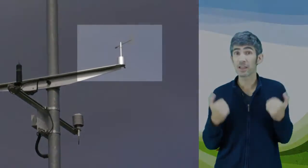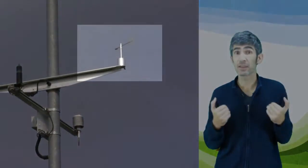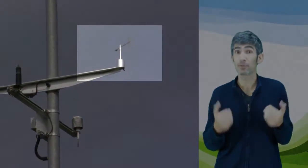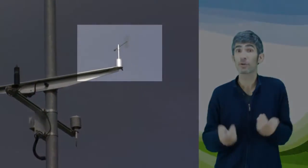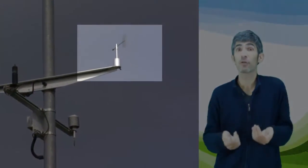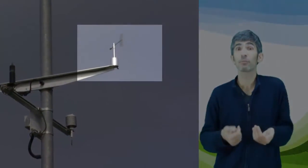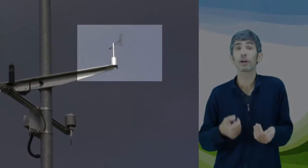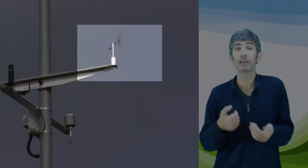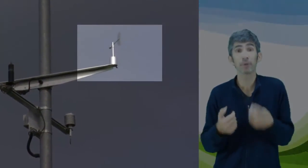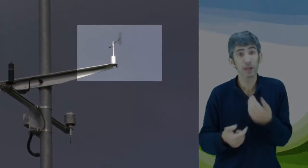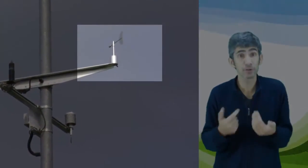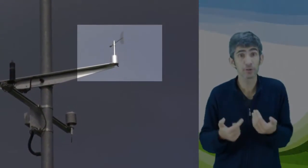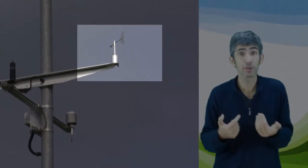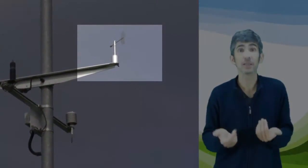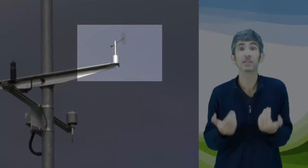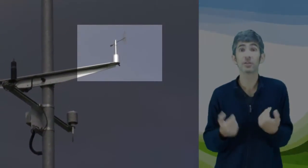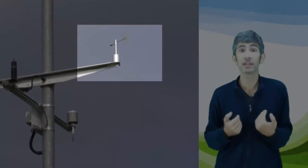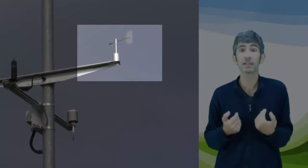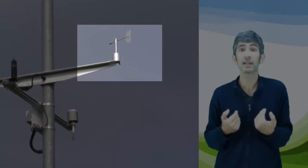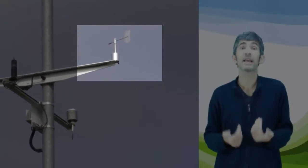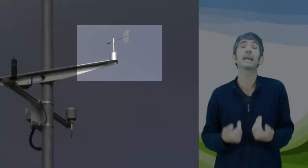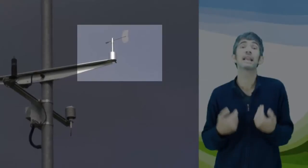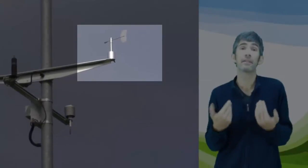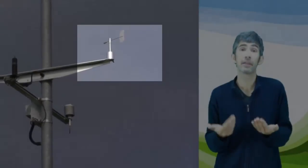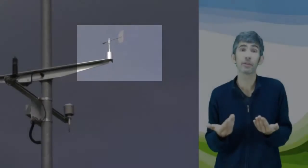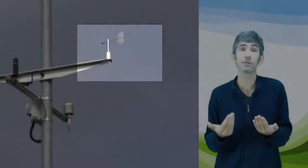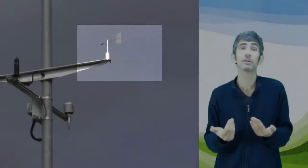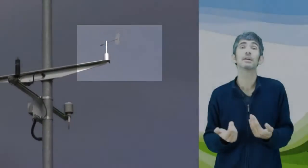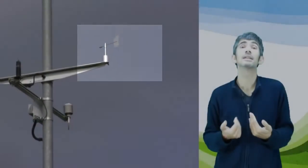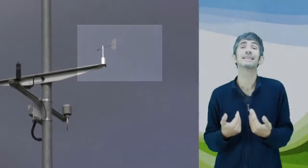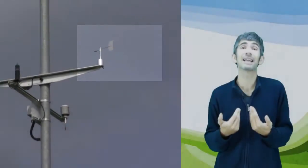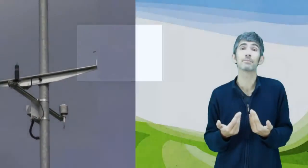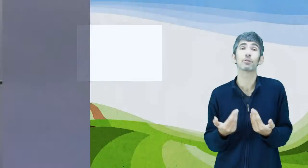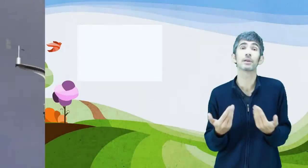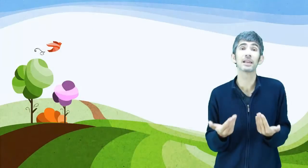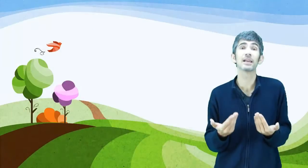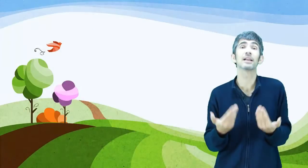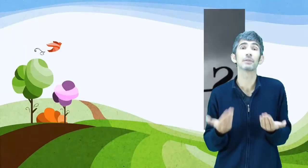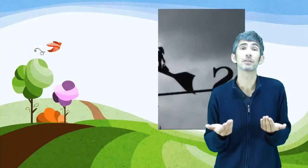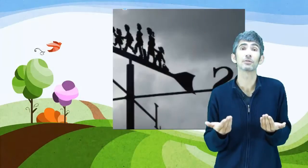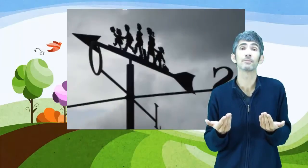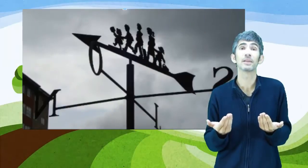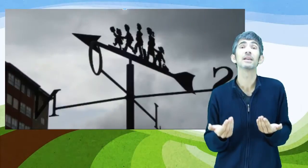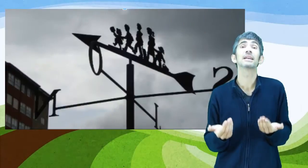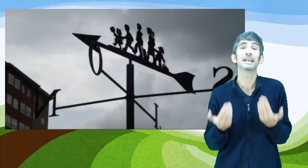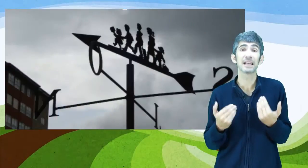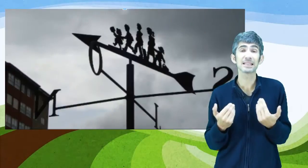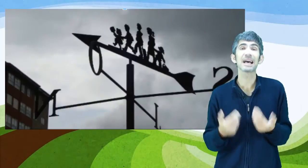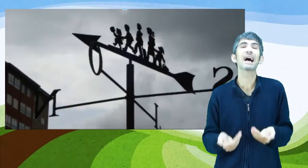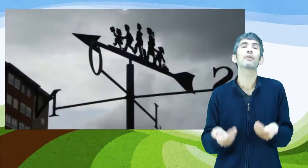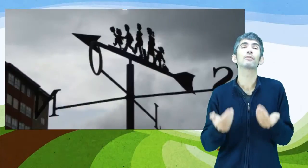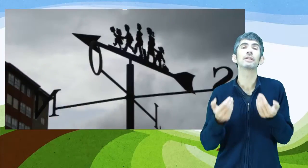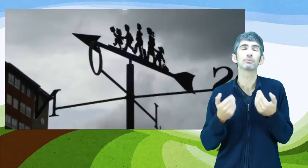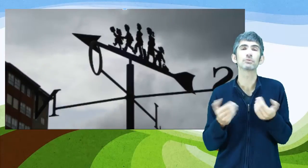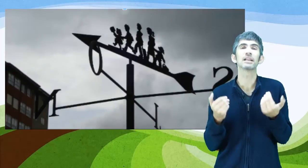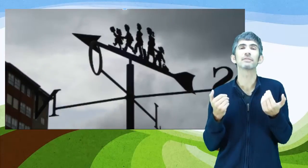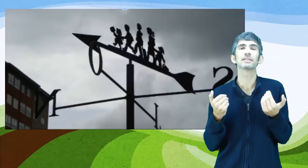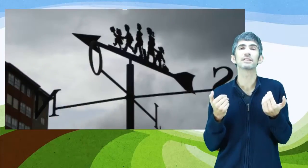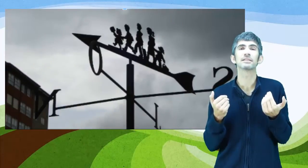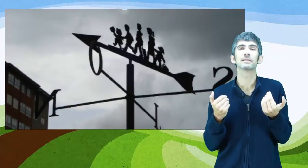por un lado porque por el otro y se orienta en la dirección de la que proviene el viento que es a donde apunta la fecha